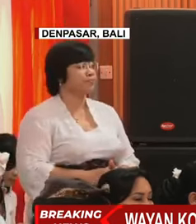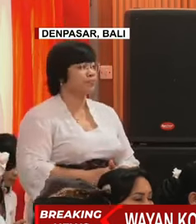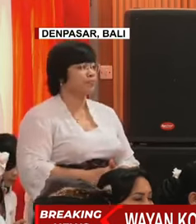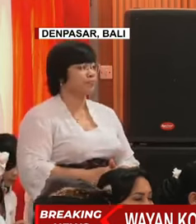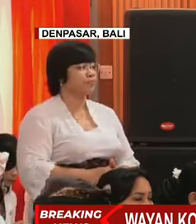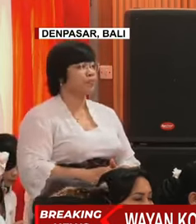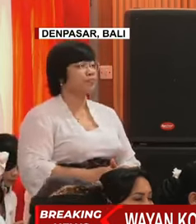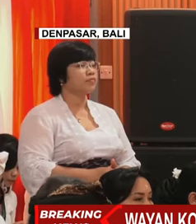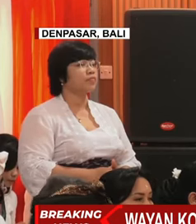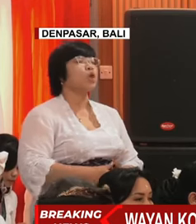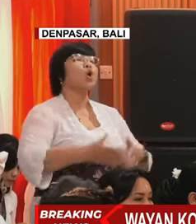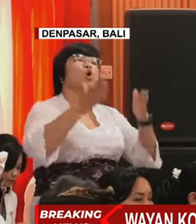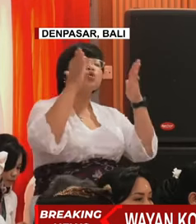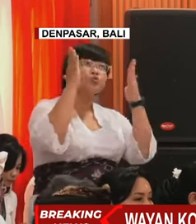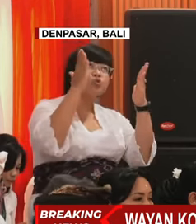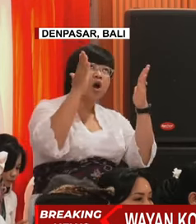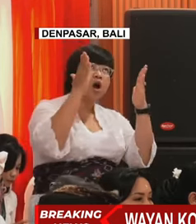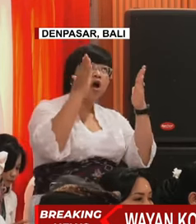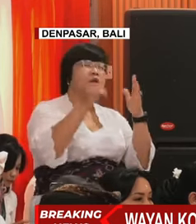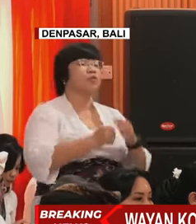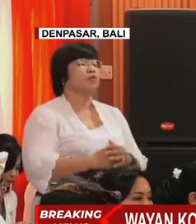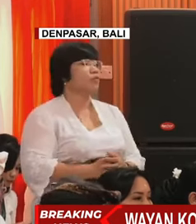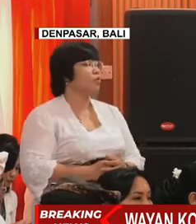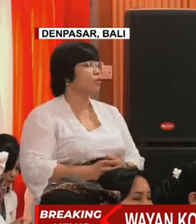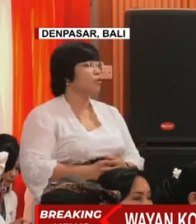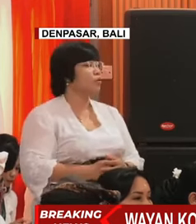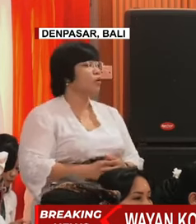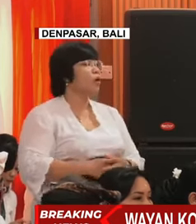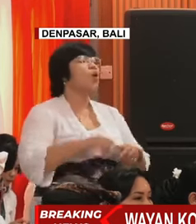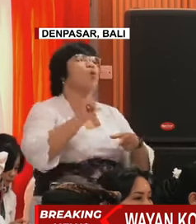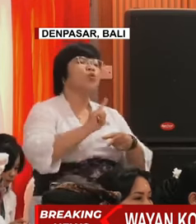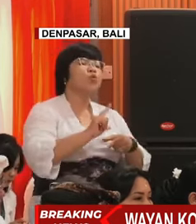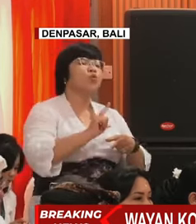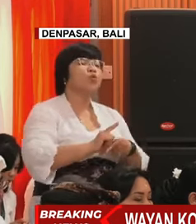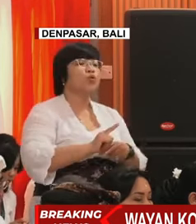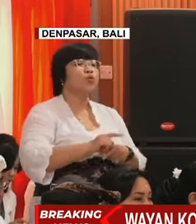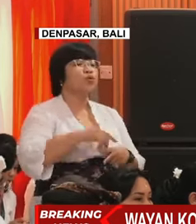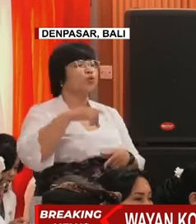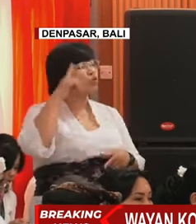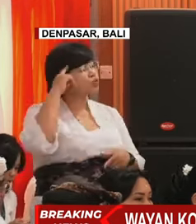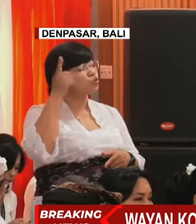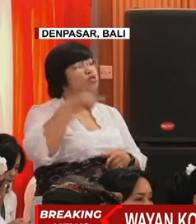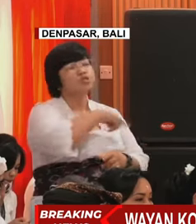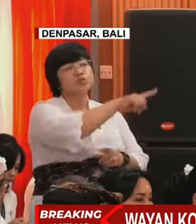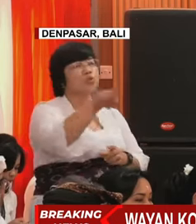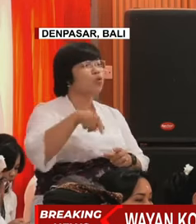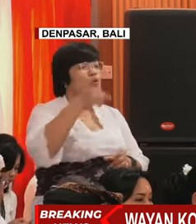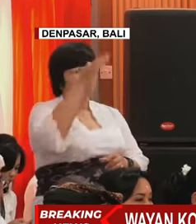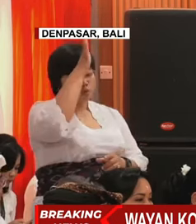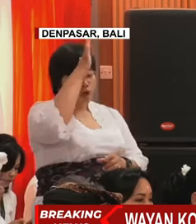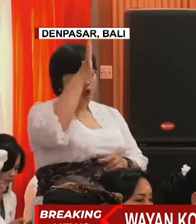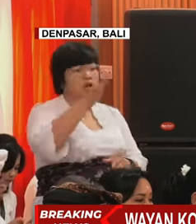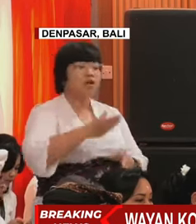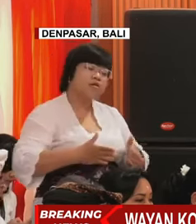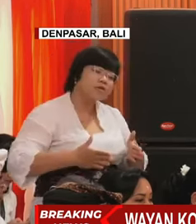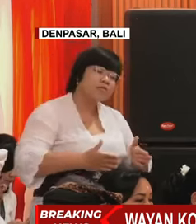itu berbeda jangankan Bali ya di di sekitar Jakarta ini saja berbeda di Jakarta sekalipun yang awalnya ee PDI